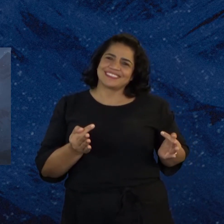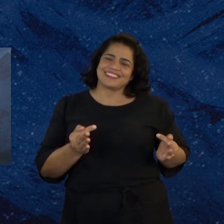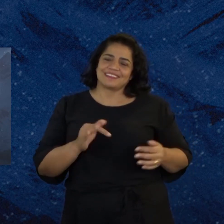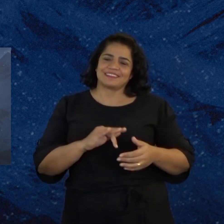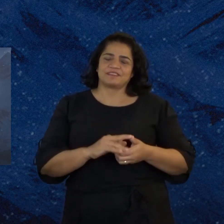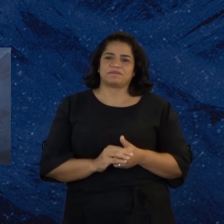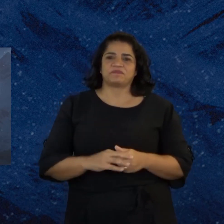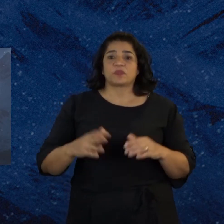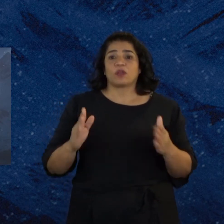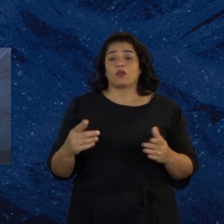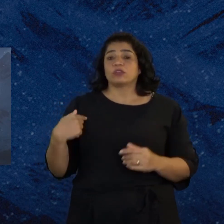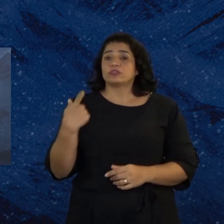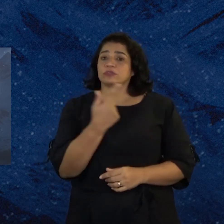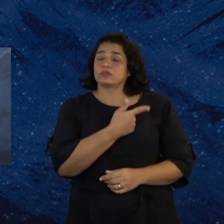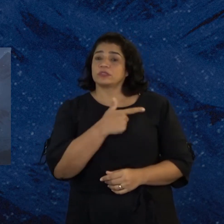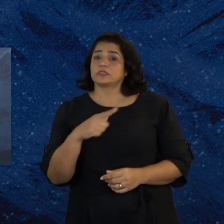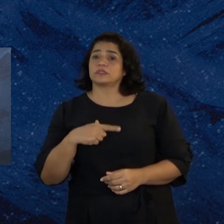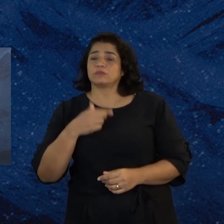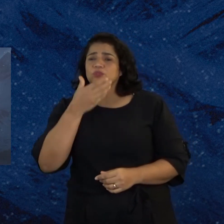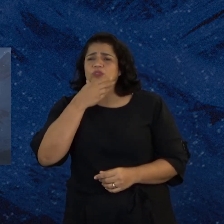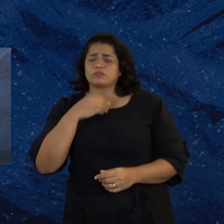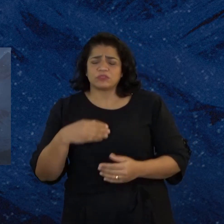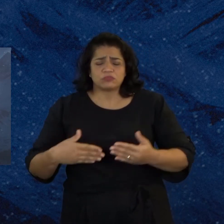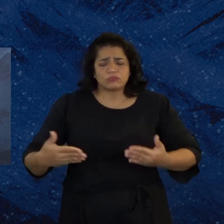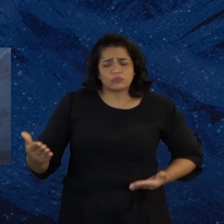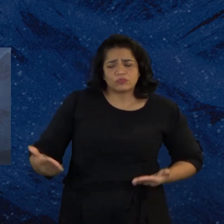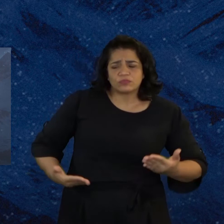temos irmãos servindo ao Senhor.